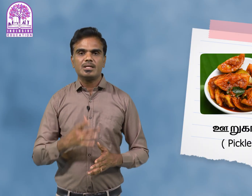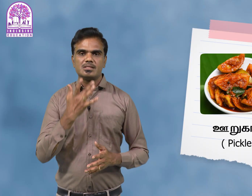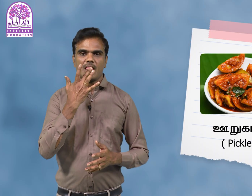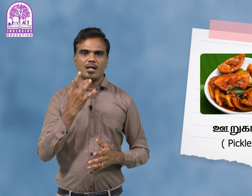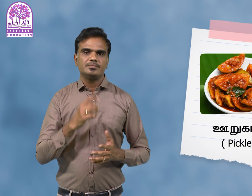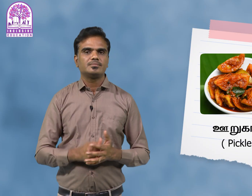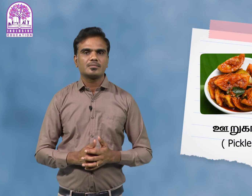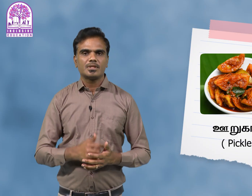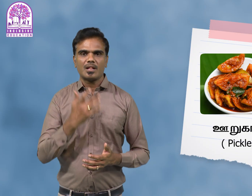பிக்கிள்ஸ்.